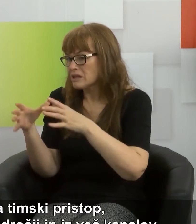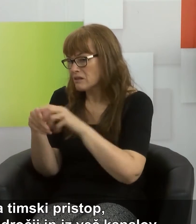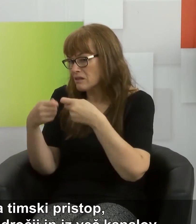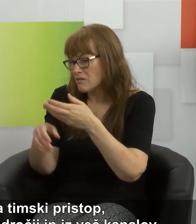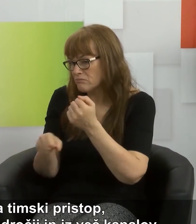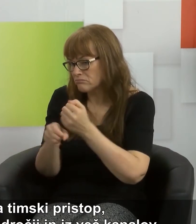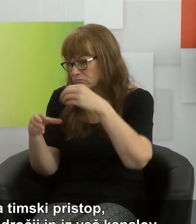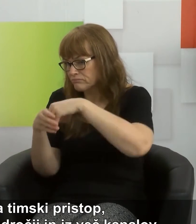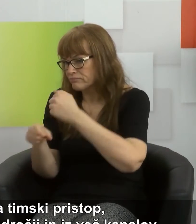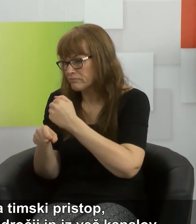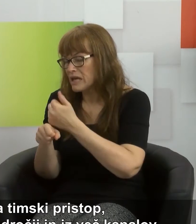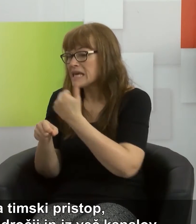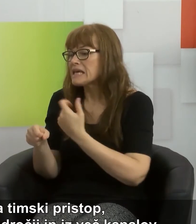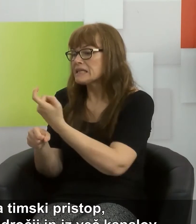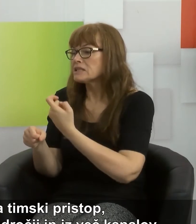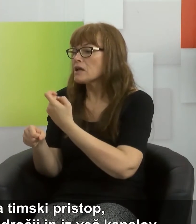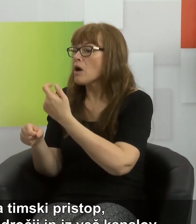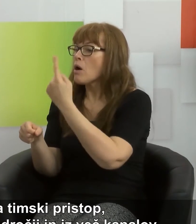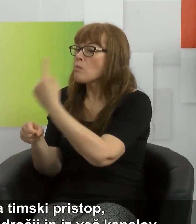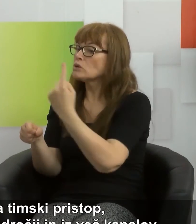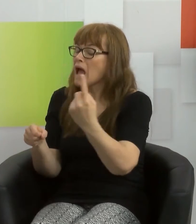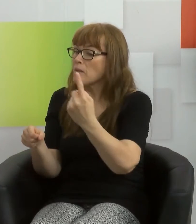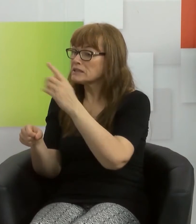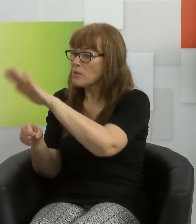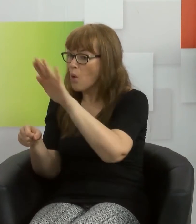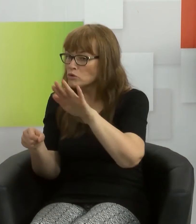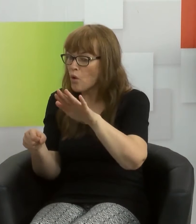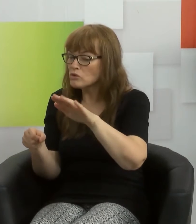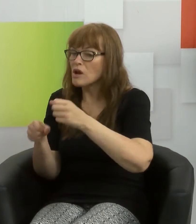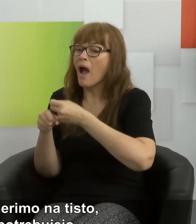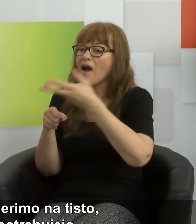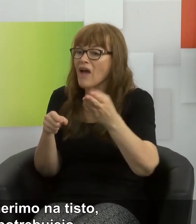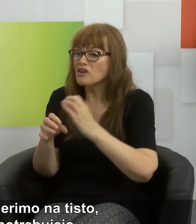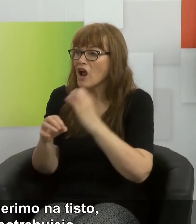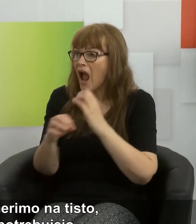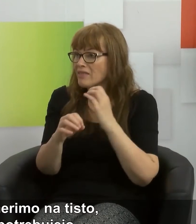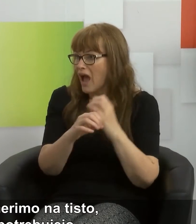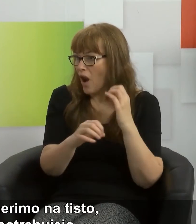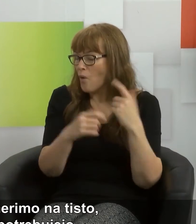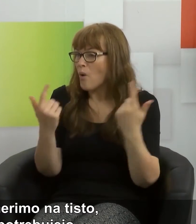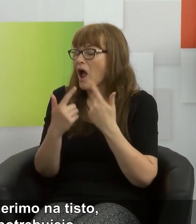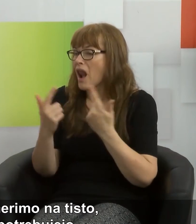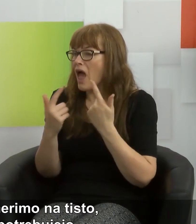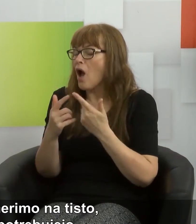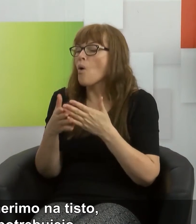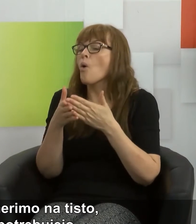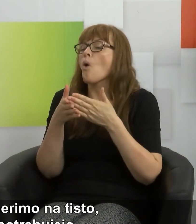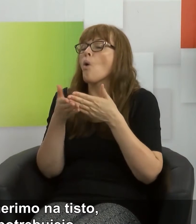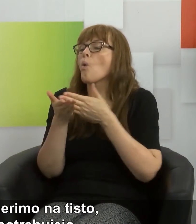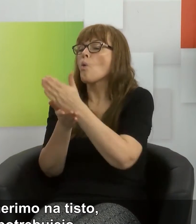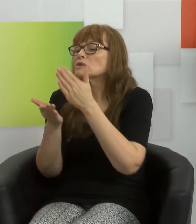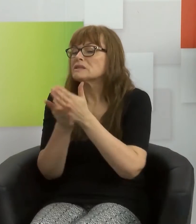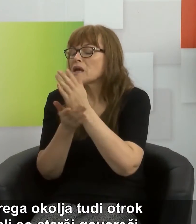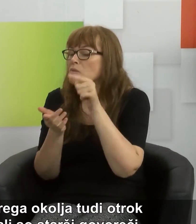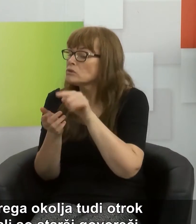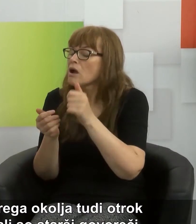iz posameznih področij in iz več kanalov, da jim lahko usmerimo tisto, kar dejansko